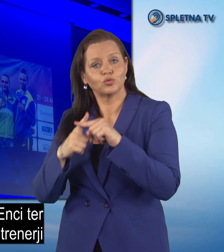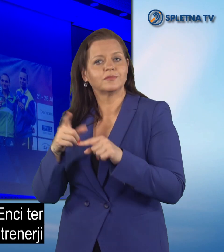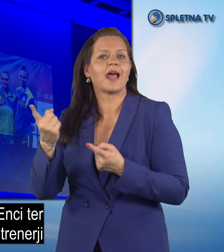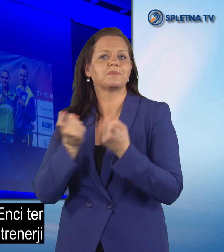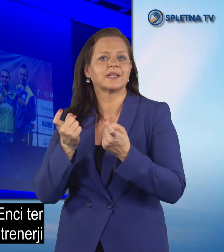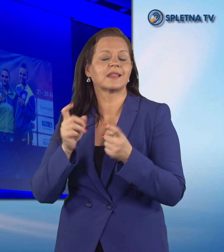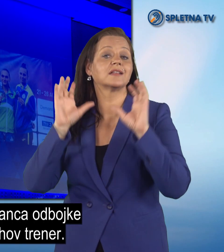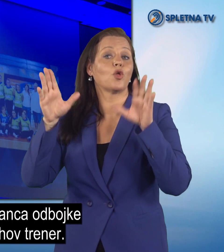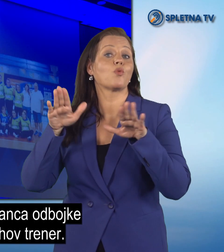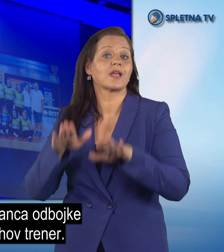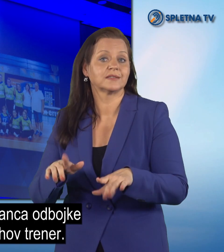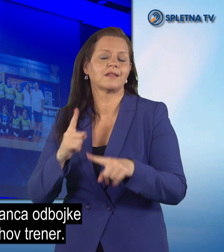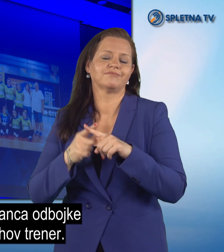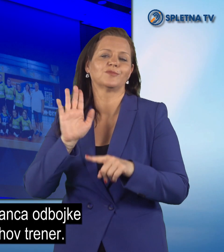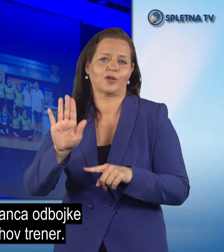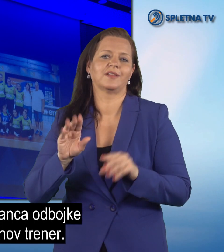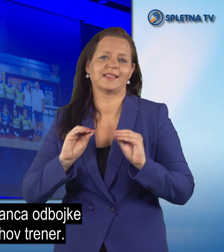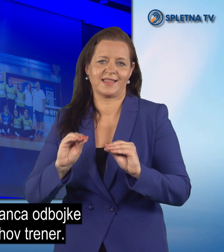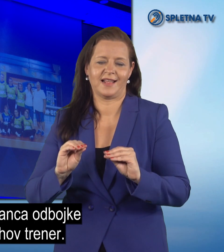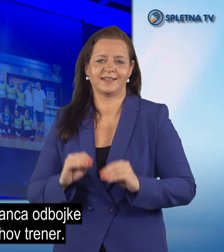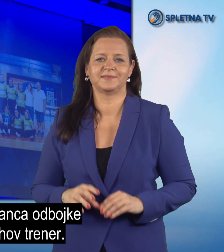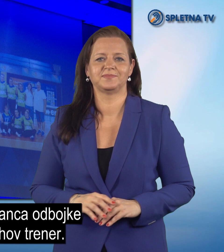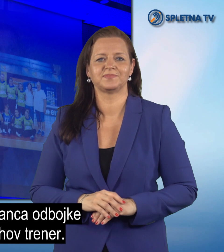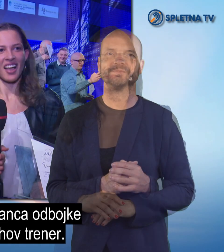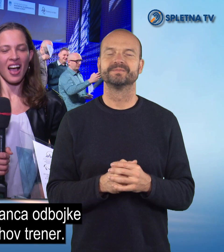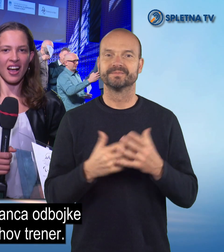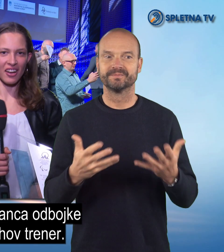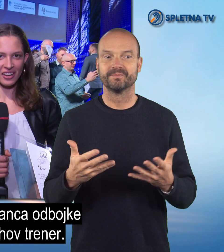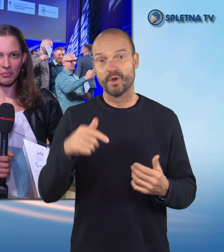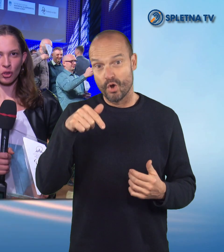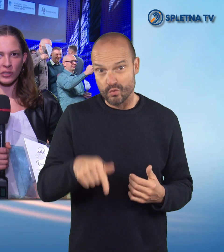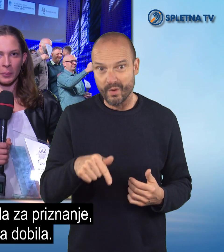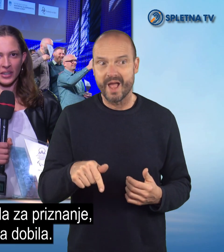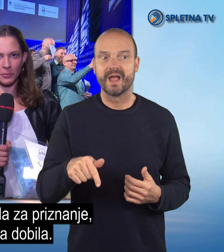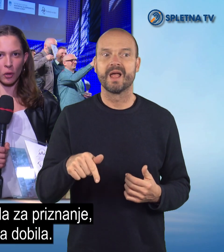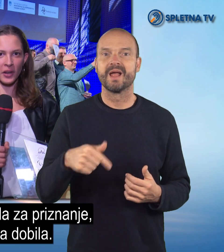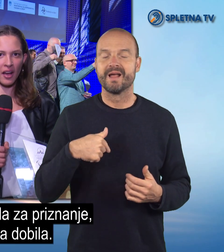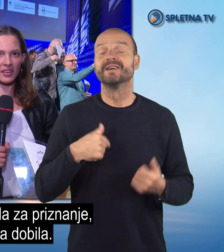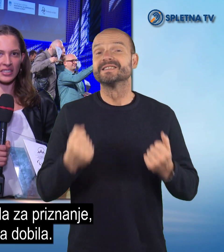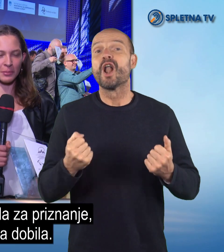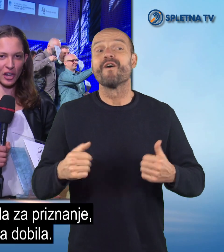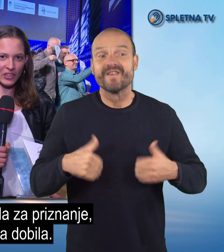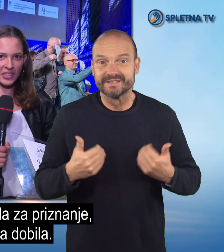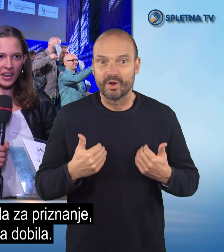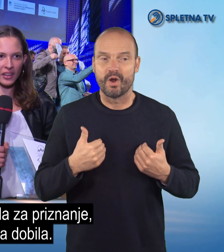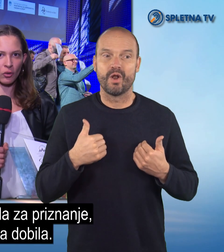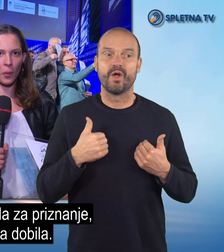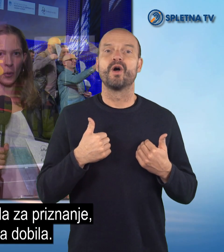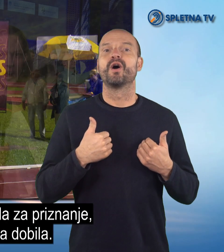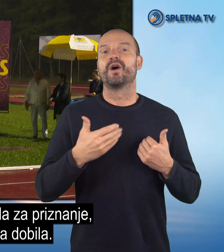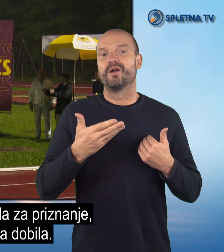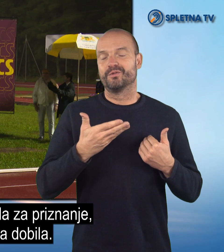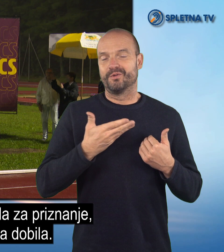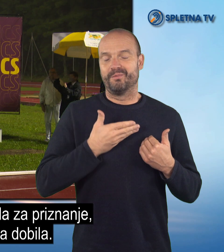trenerji in reprezentanca odbojke sedi in njihov trener. Tu sem, ker sem dobila, sem zelo vesela, to